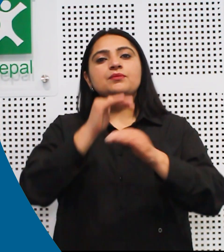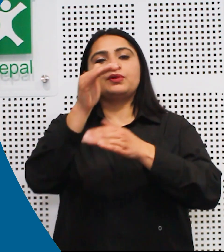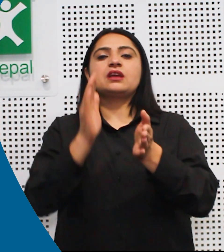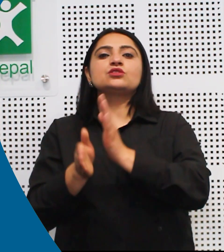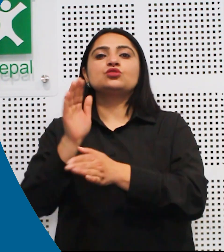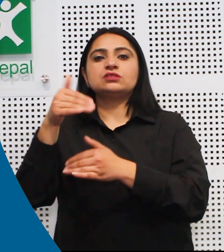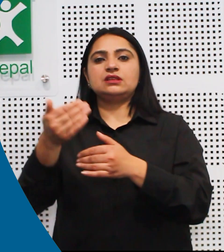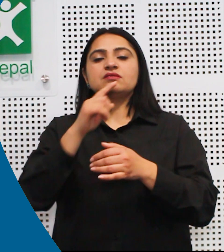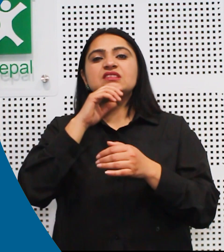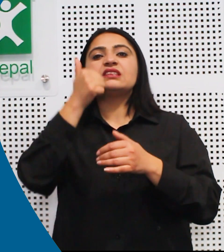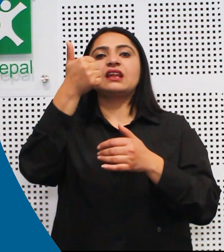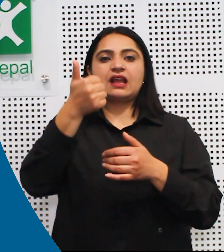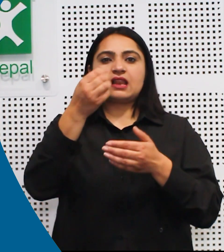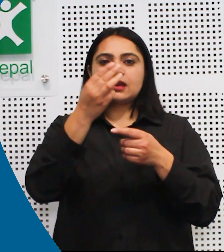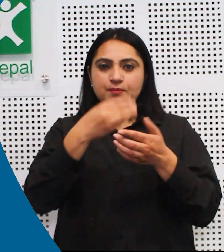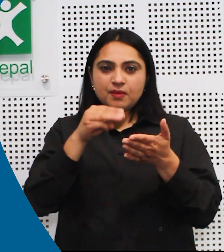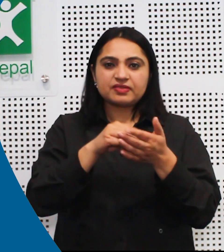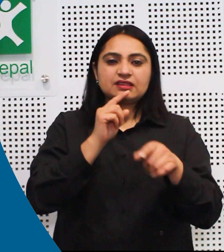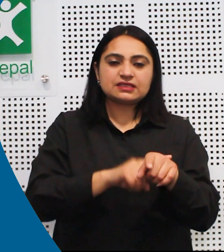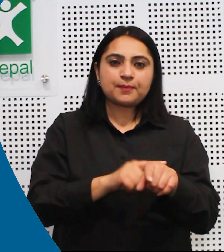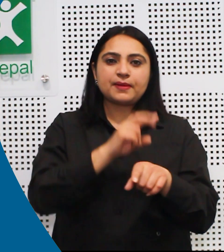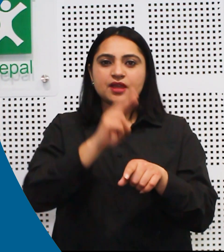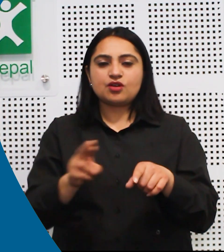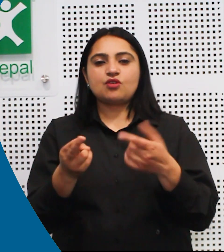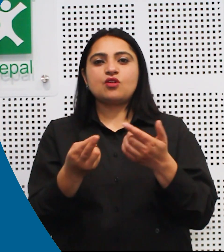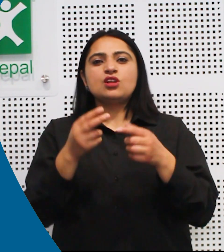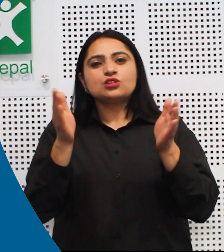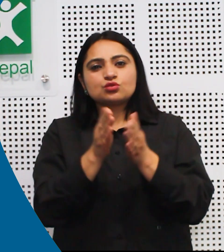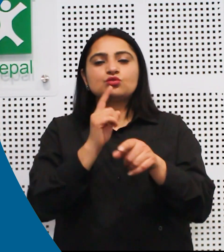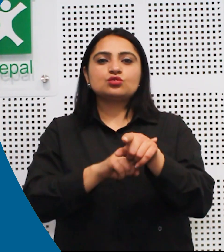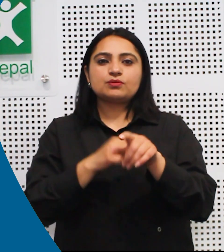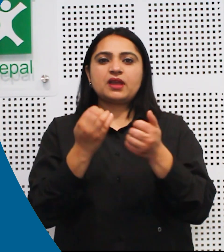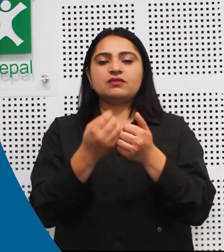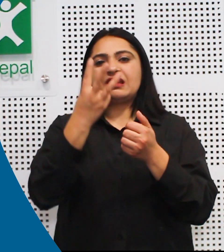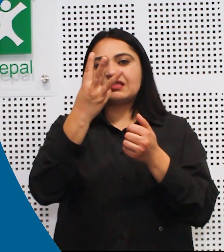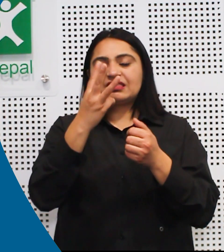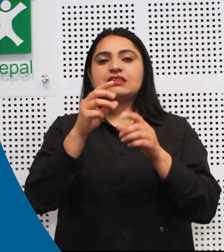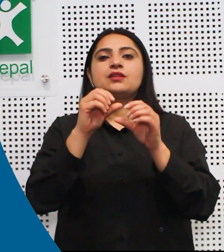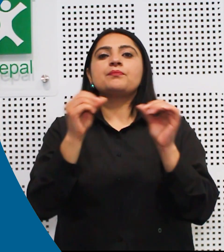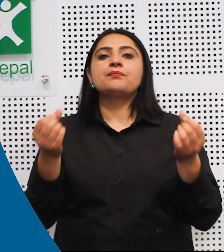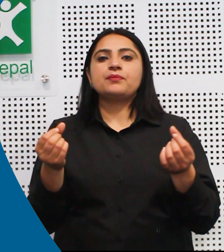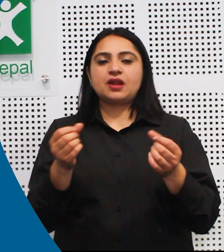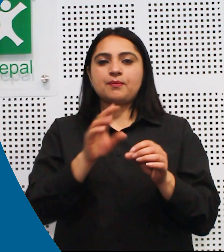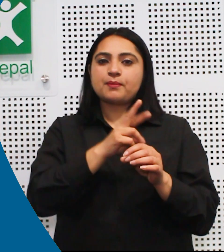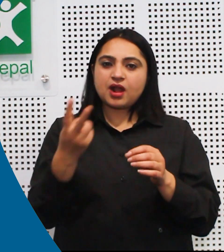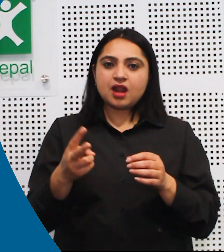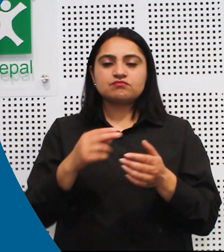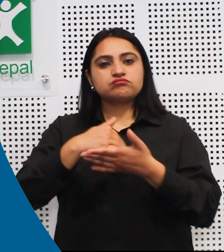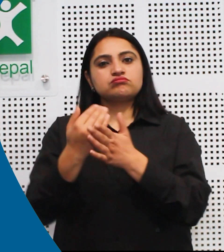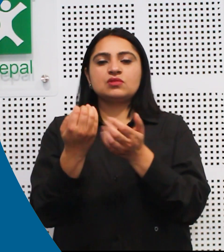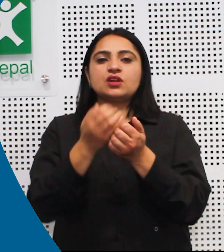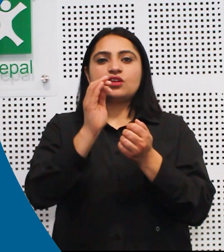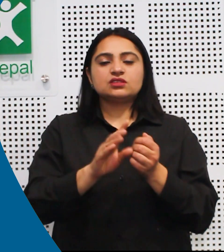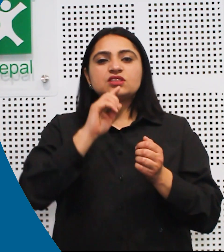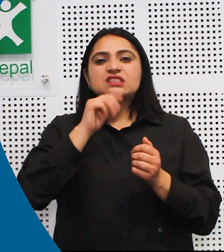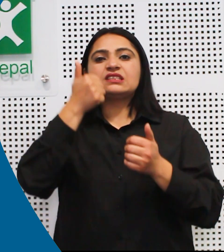योजनालाई दीर्घकालीन, मध्यमकालीन र अल्पकालीन गरी मुख्यतः 3 प्रकारमा विभाजन गर्न सकिन्छ।